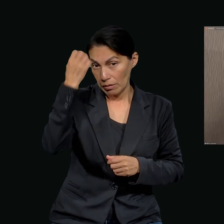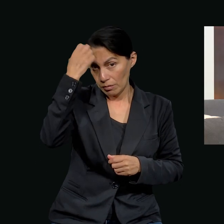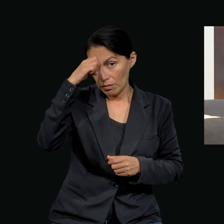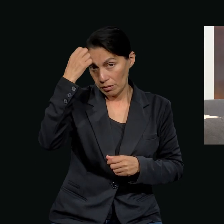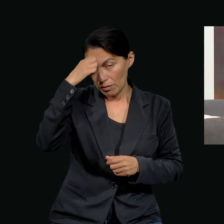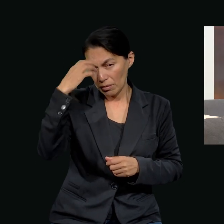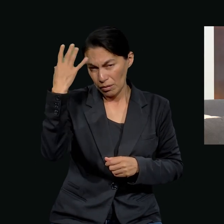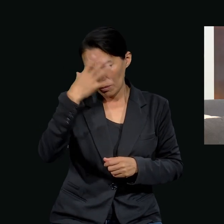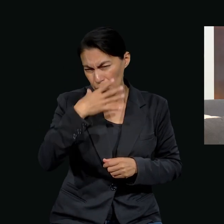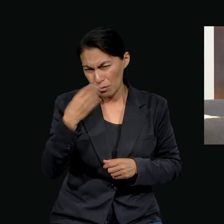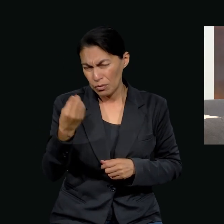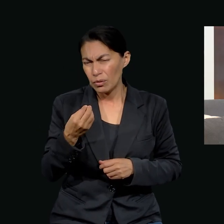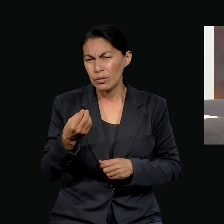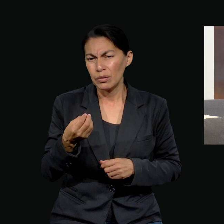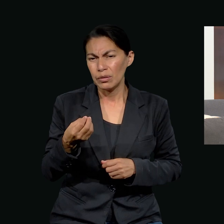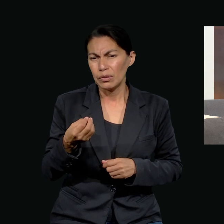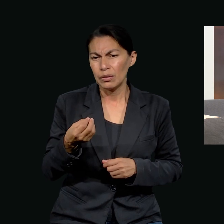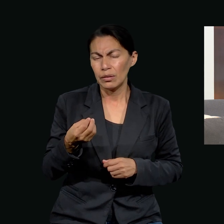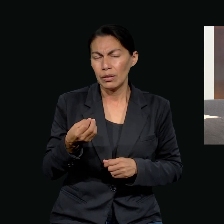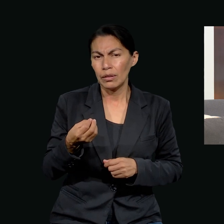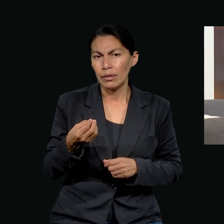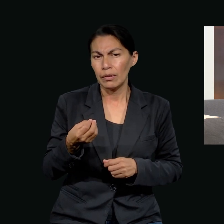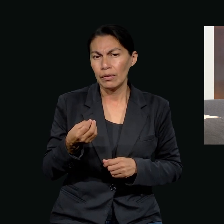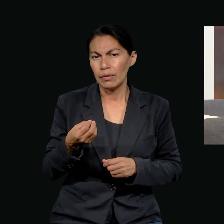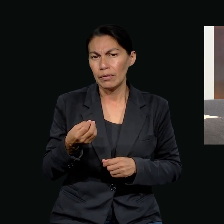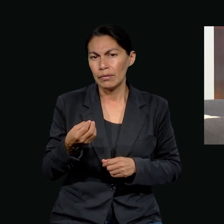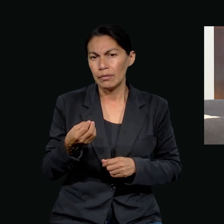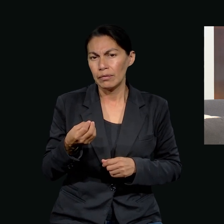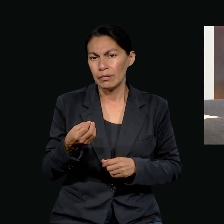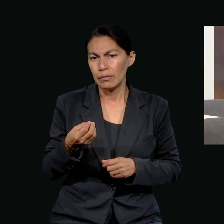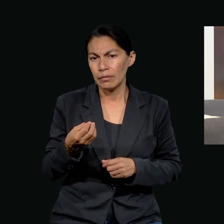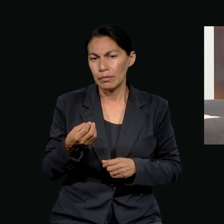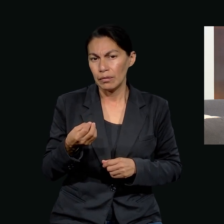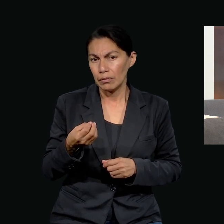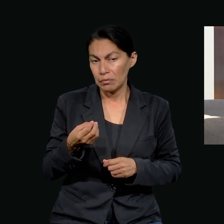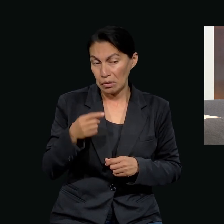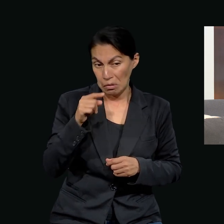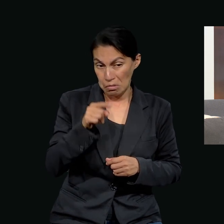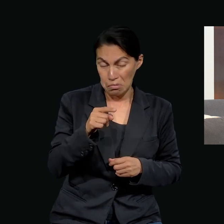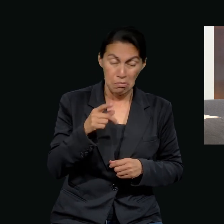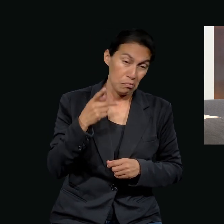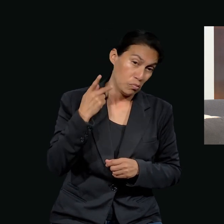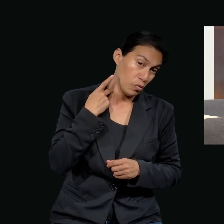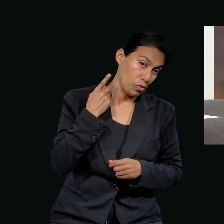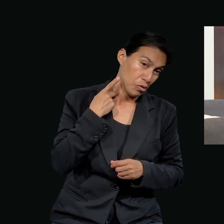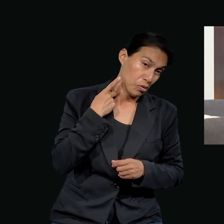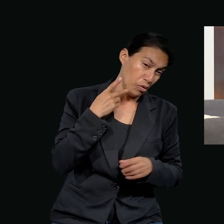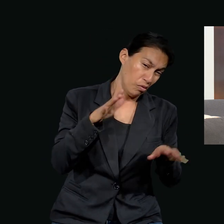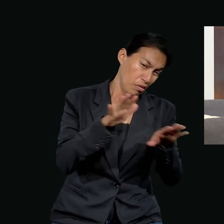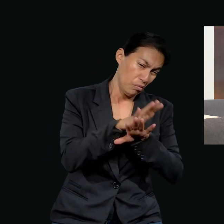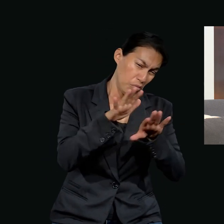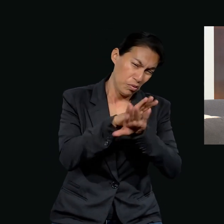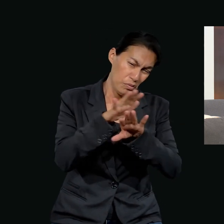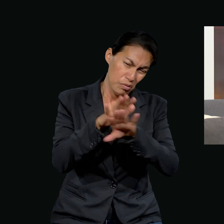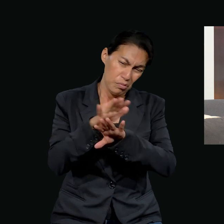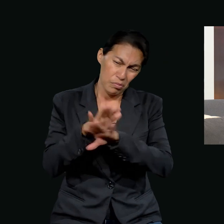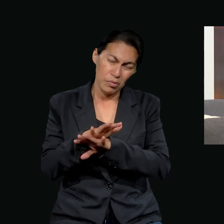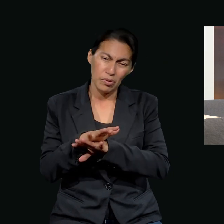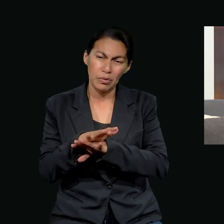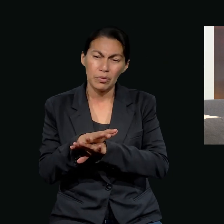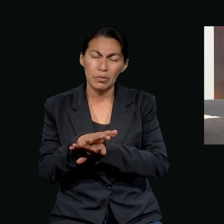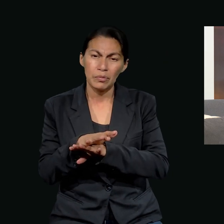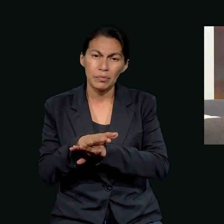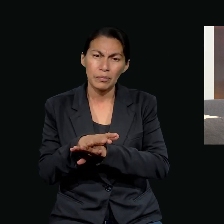bonita. En Cuba, como todo el mundo sabe, pues hubo cambios políticos que incluyeron